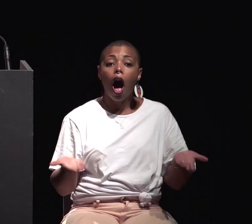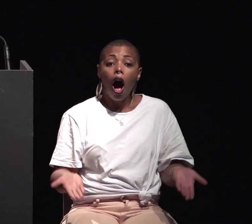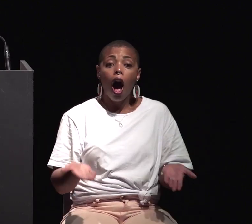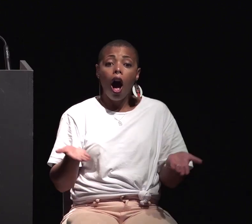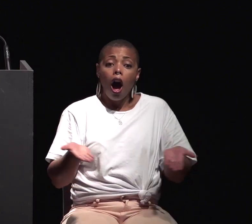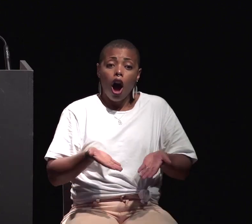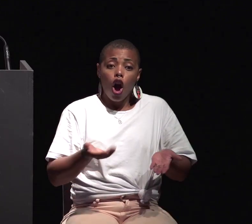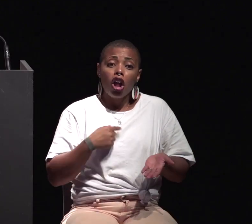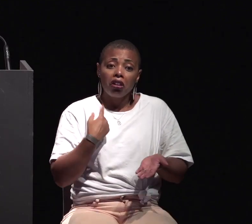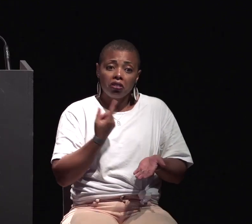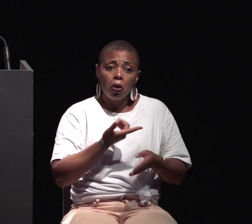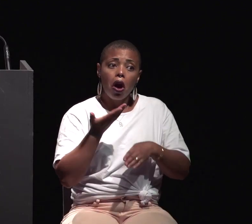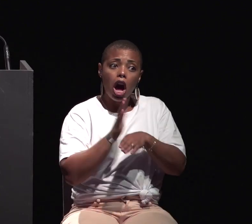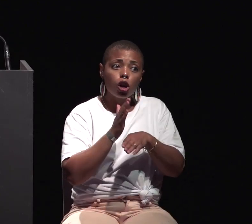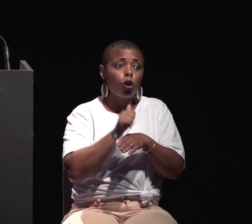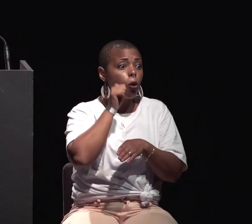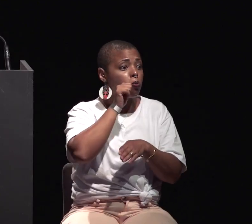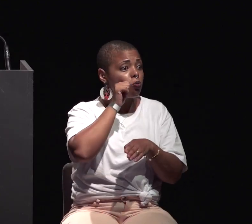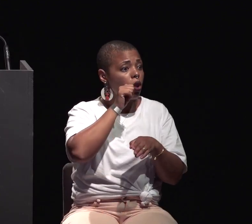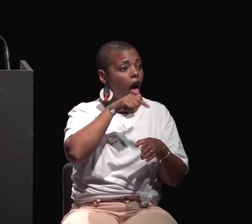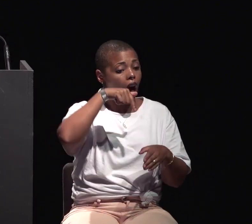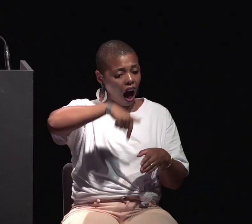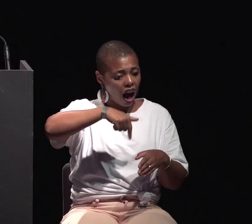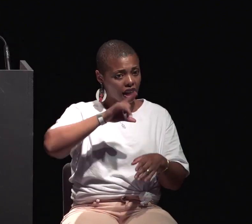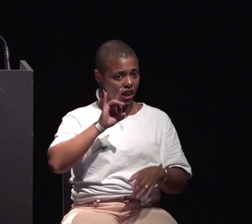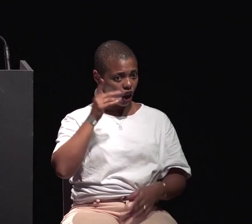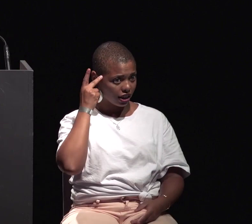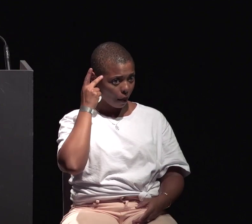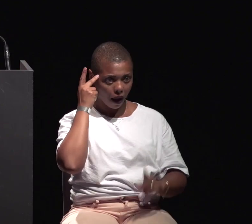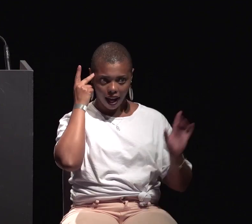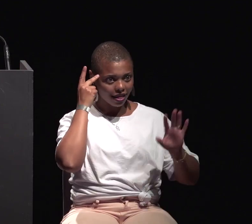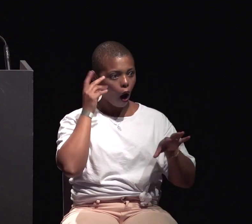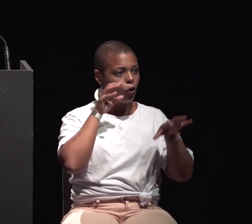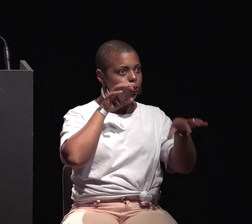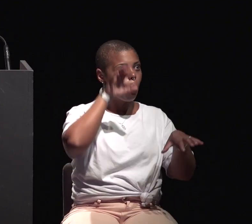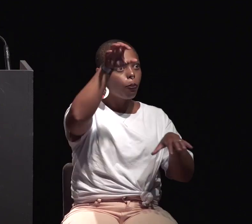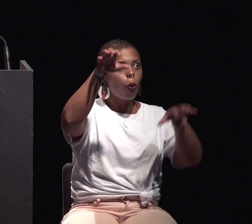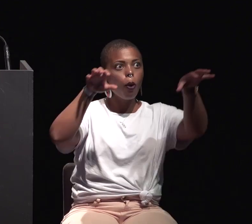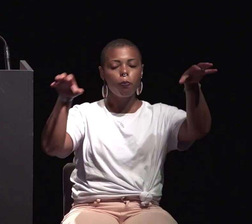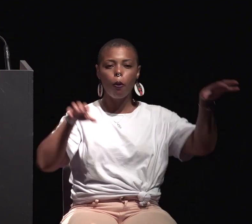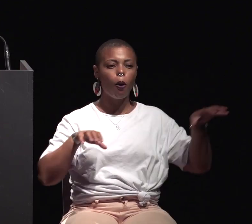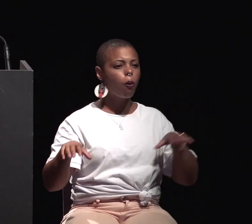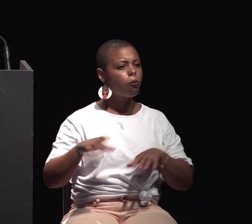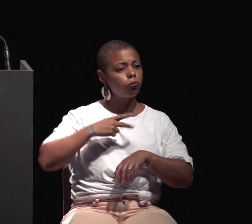criar seus clubes em diversas cidades, e o Leia Mulheres se espalhou pelo país.